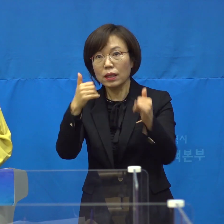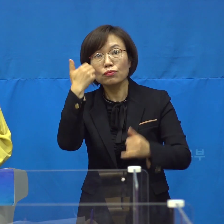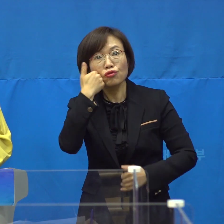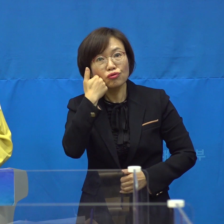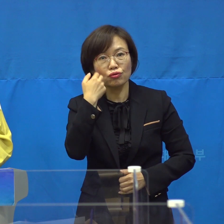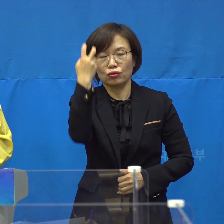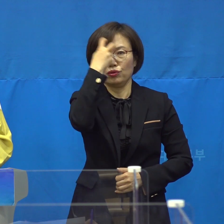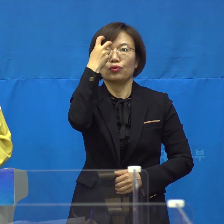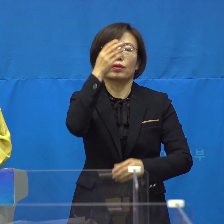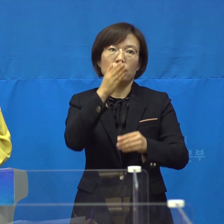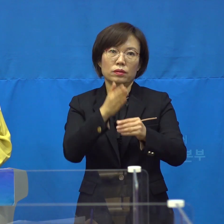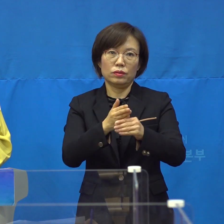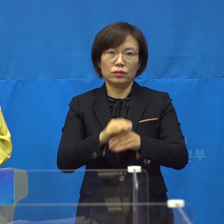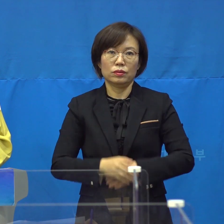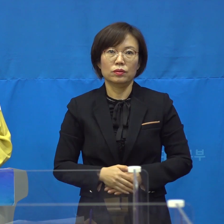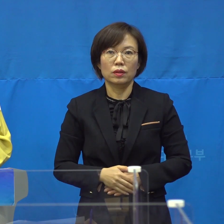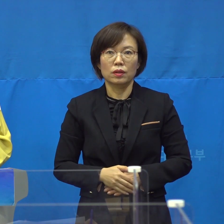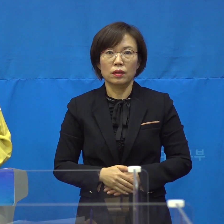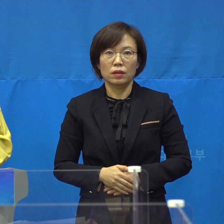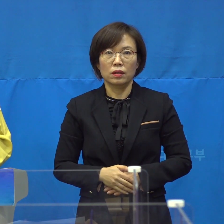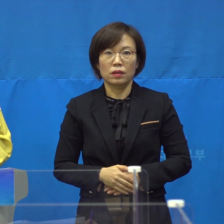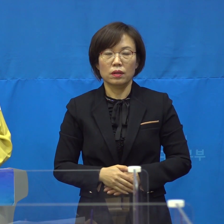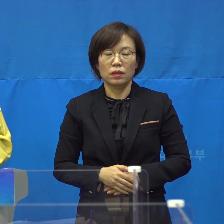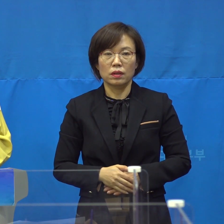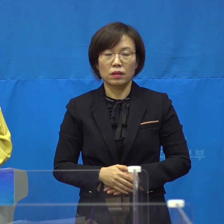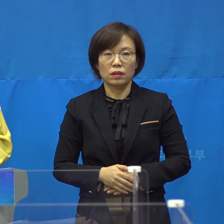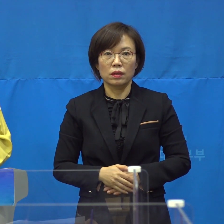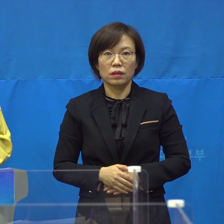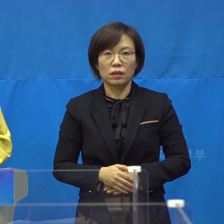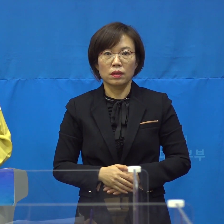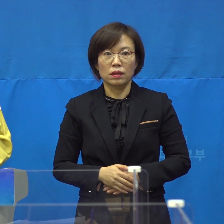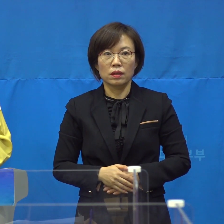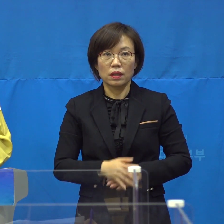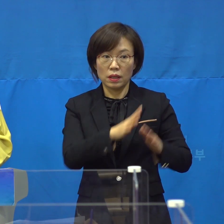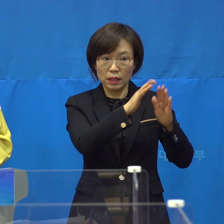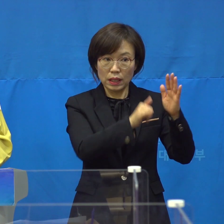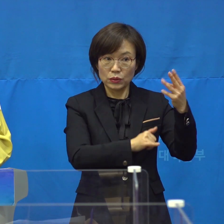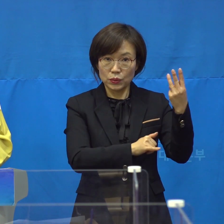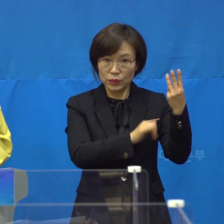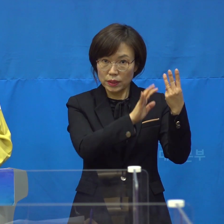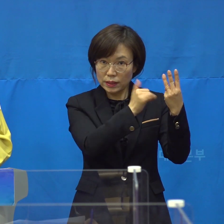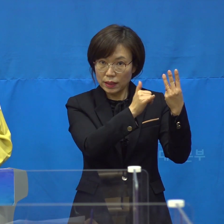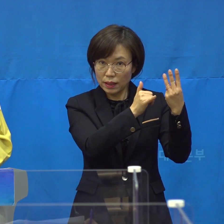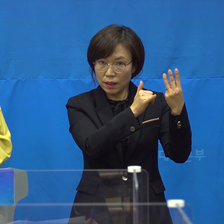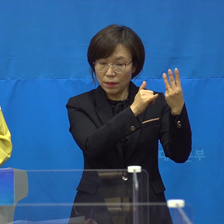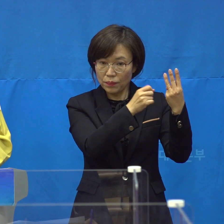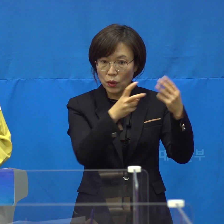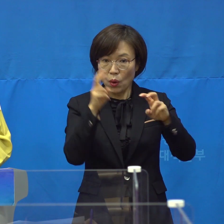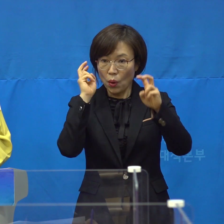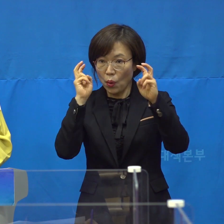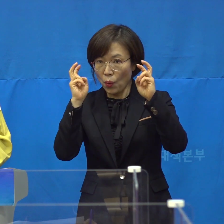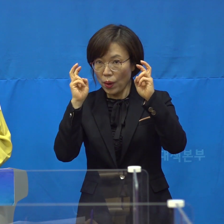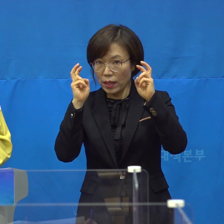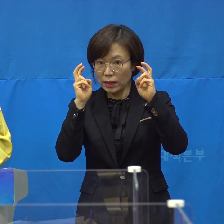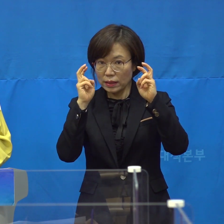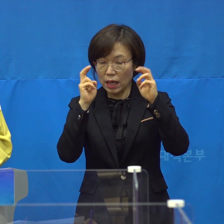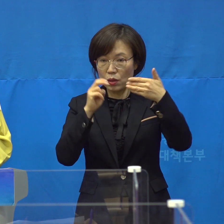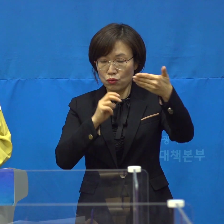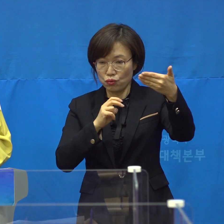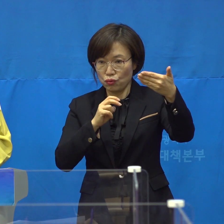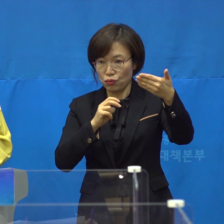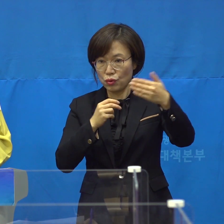있습니다. 검사 대상 및 검사 현황은 가족 3명, 회사 A 회사 9,